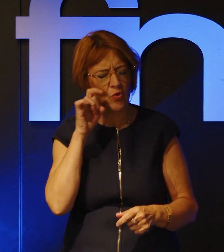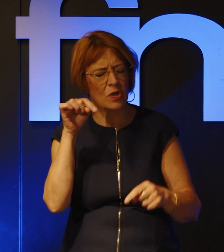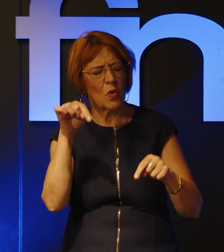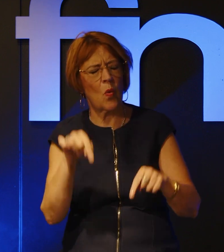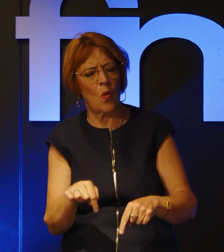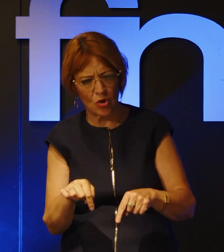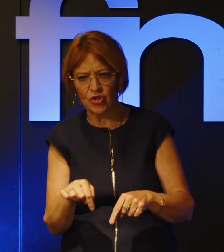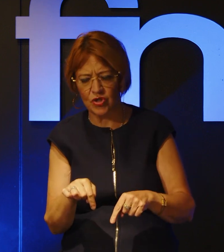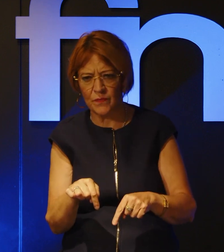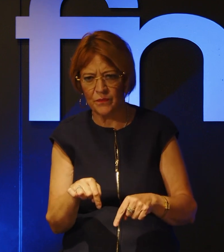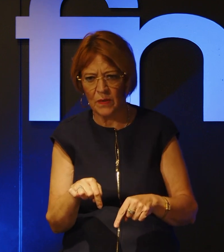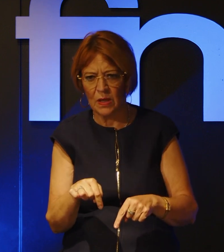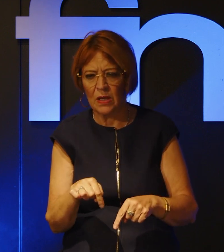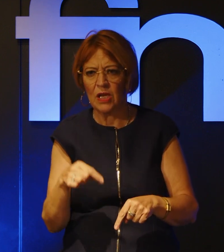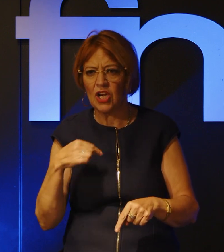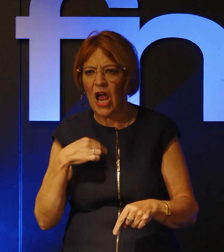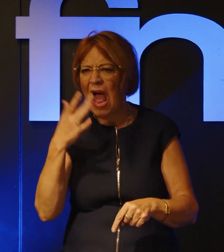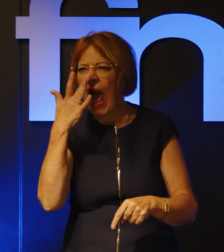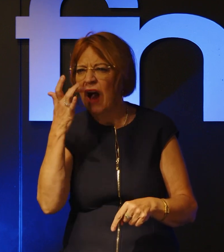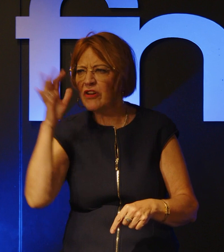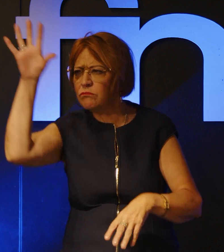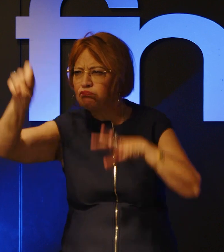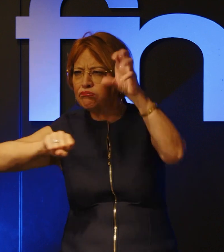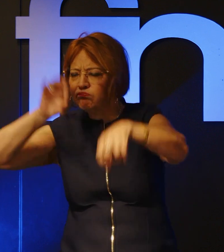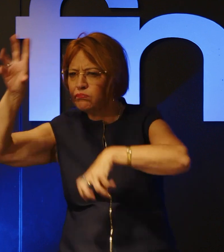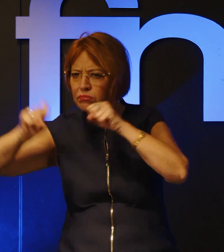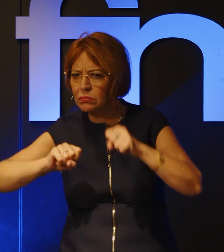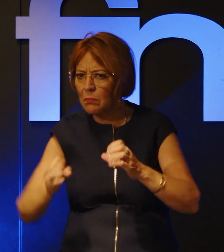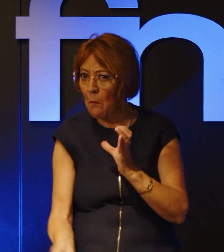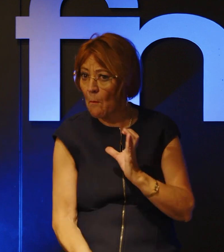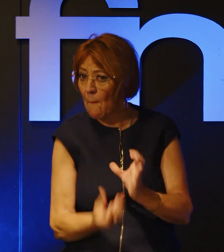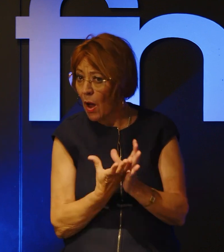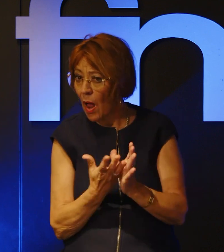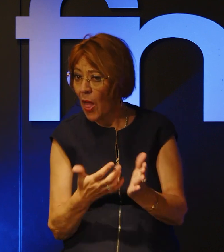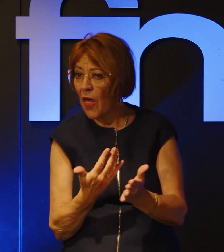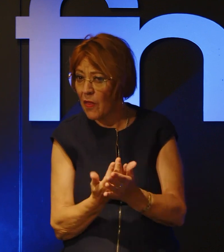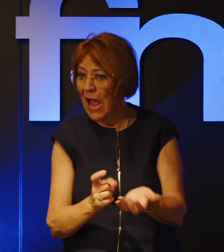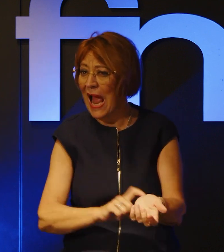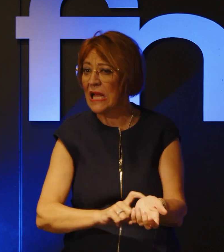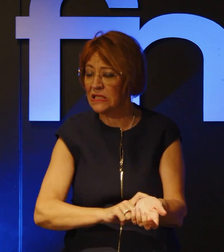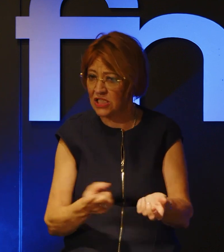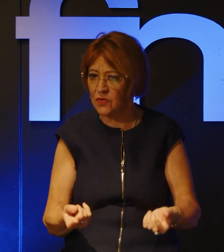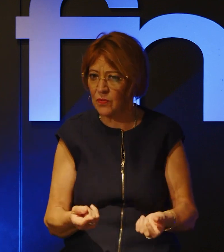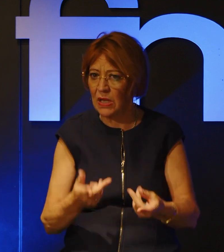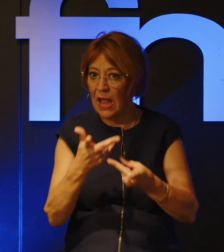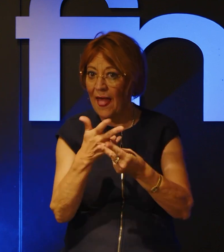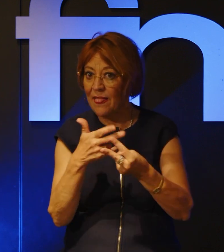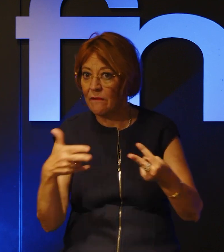hoje que o colonialismo entou e o racismo né portanto a